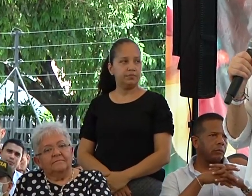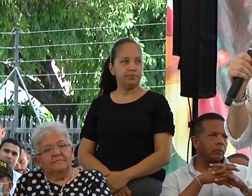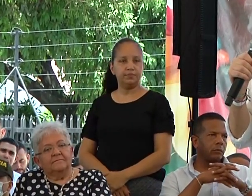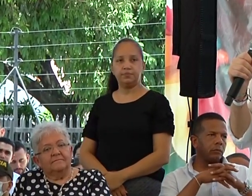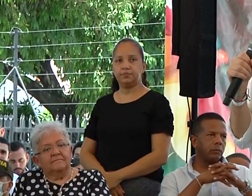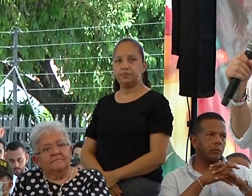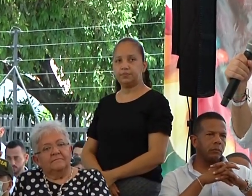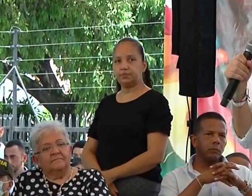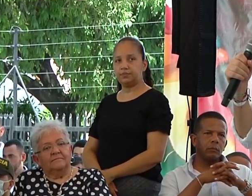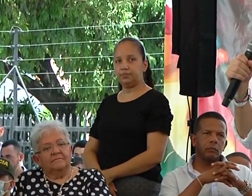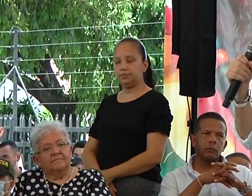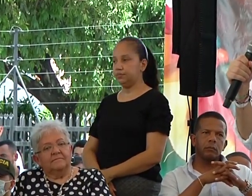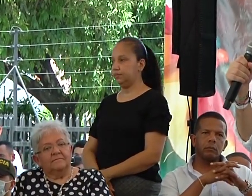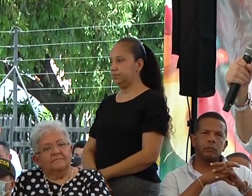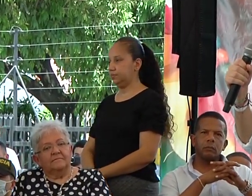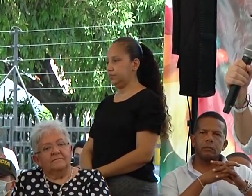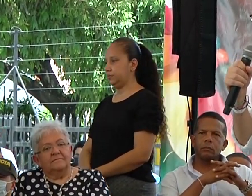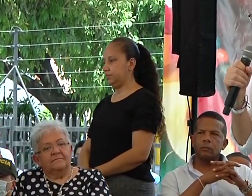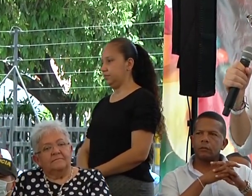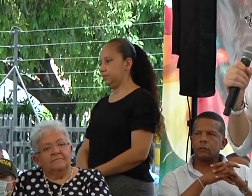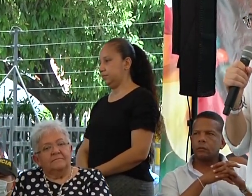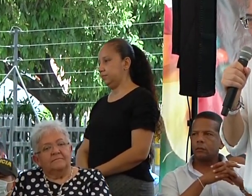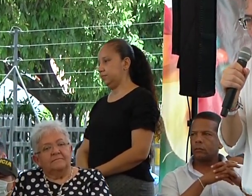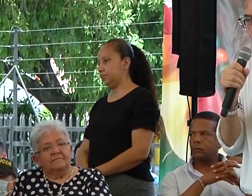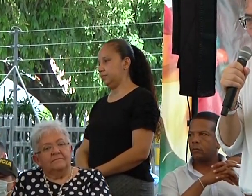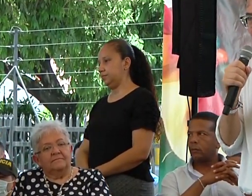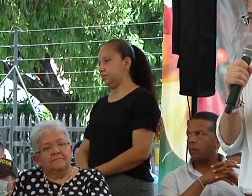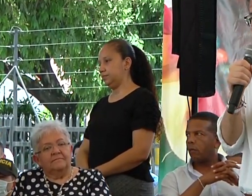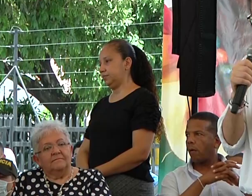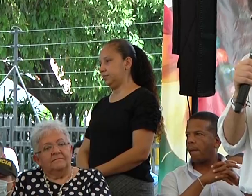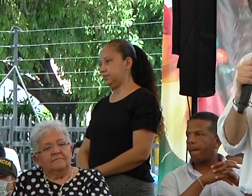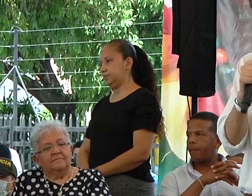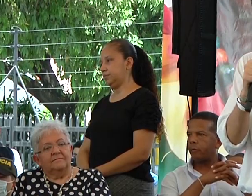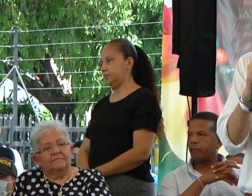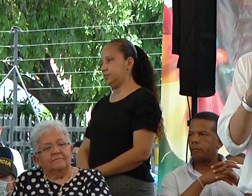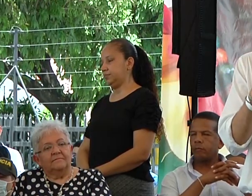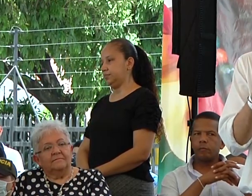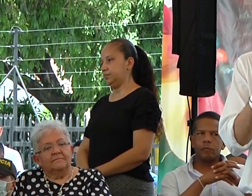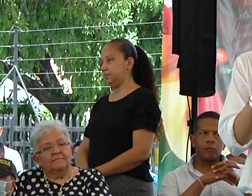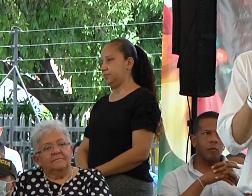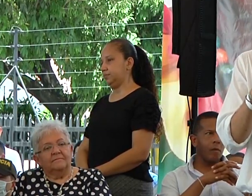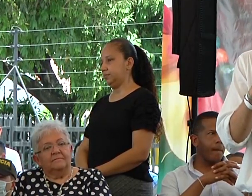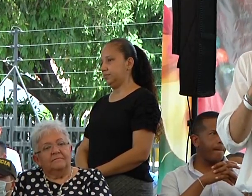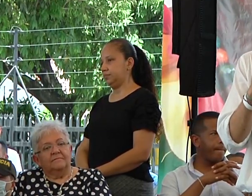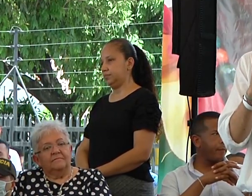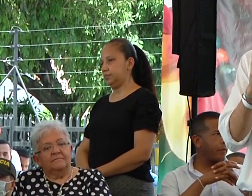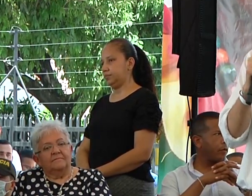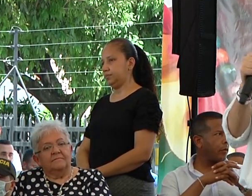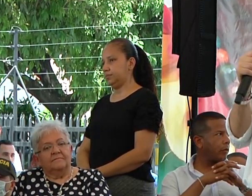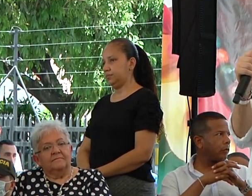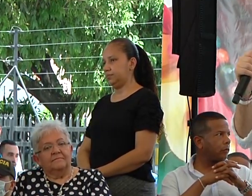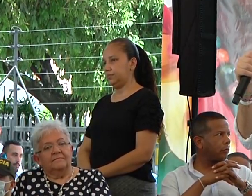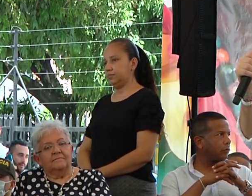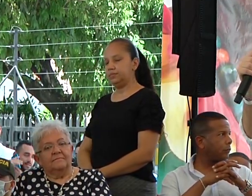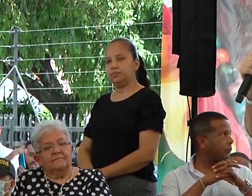Quiero proponerles esta idea que nos puede servir de hilo conductor a las diferentes conversaciones que vamos a tener esta